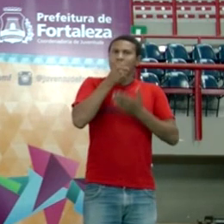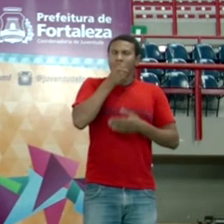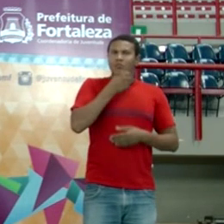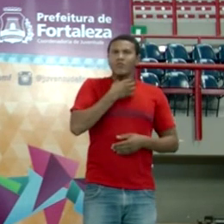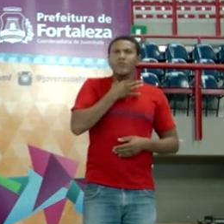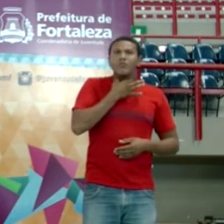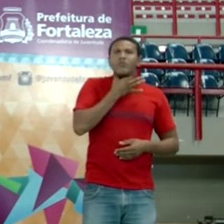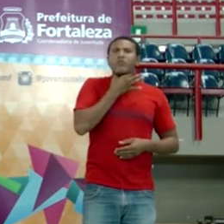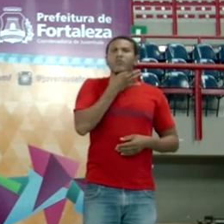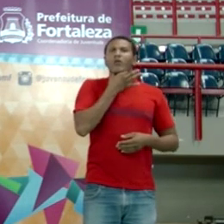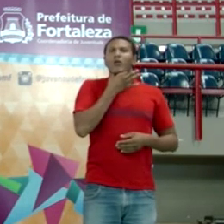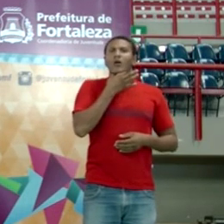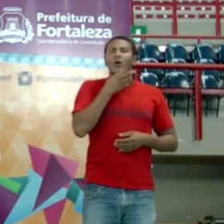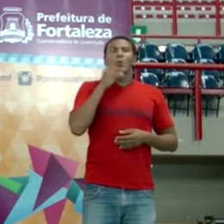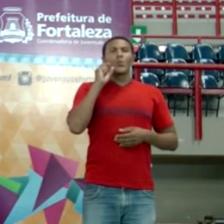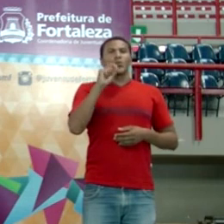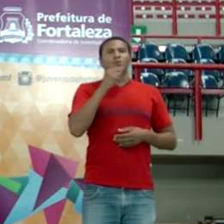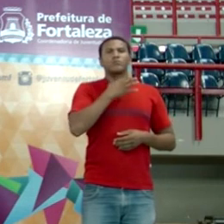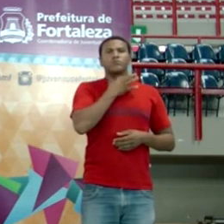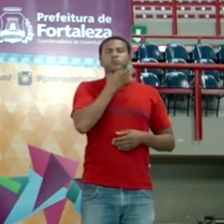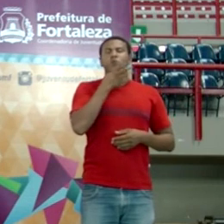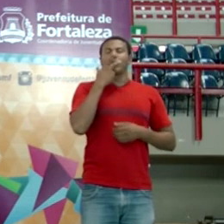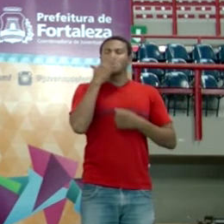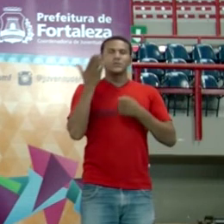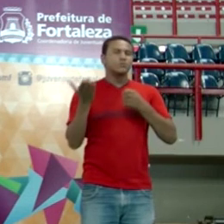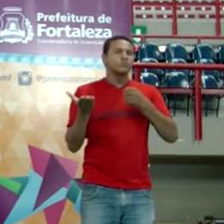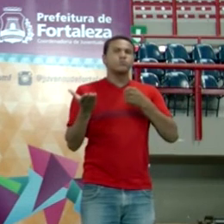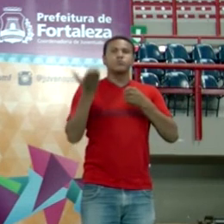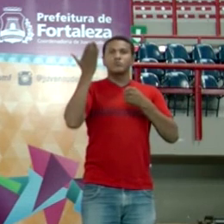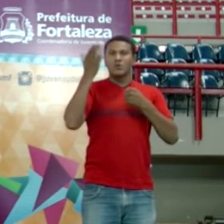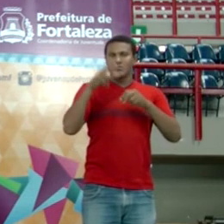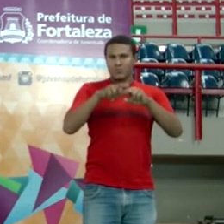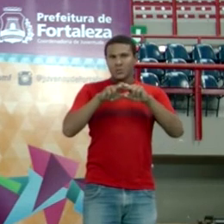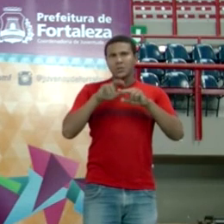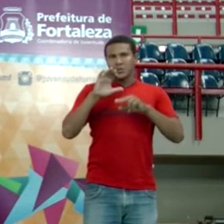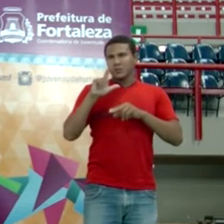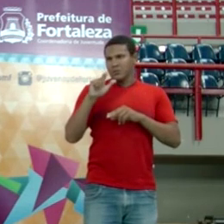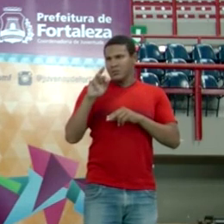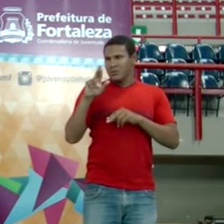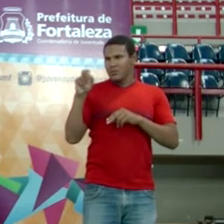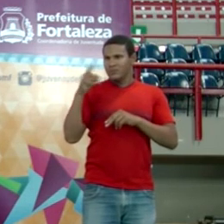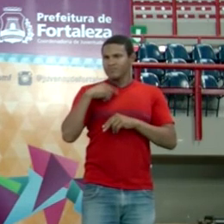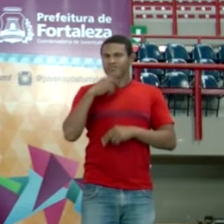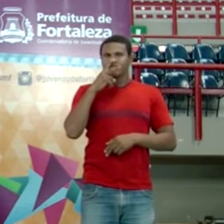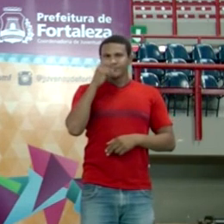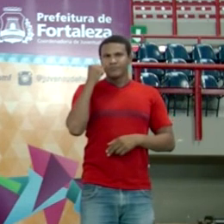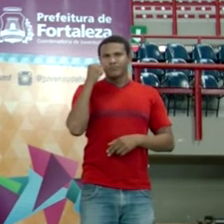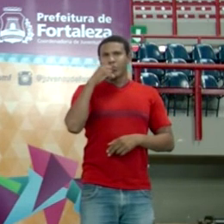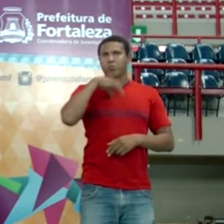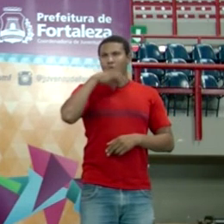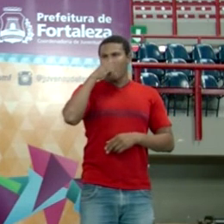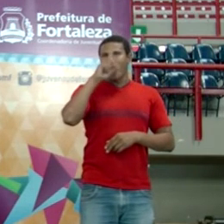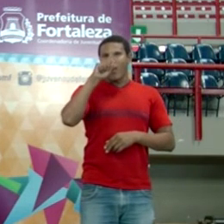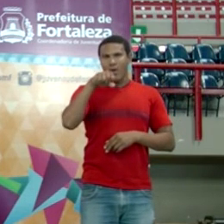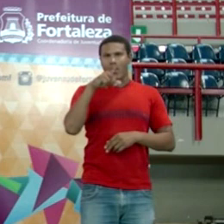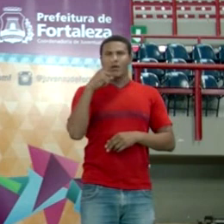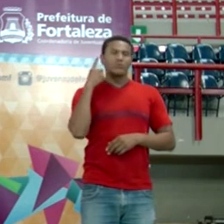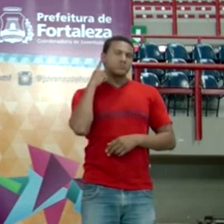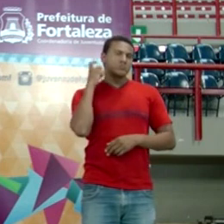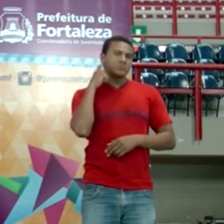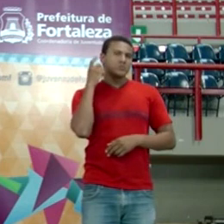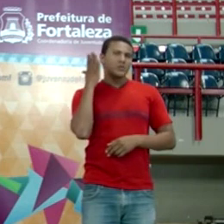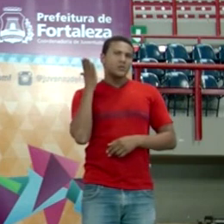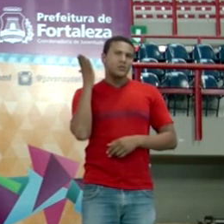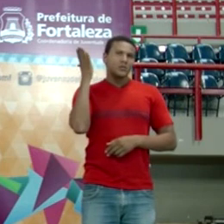Aumenta o volume. Por sinal, intensidade tem a ver com volume, viu, gente? Quando a gente diz